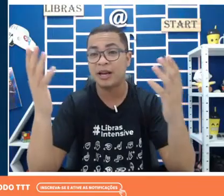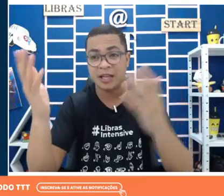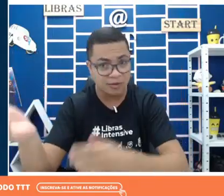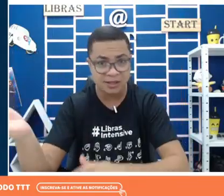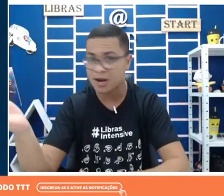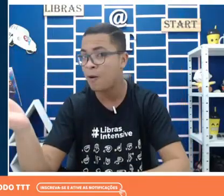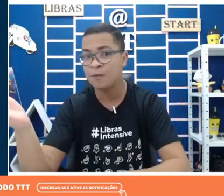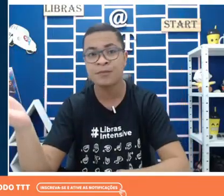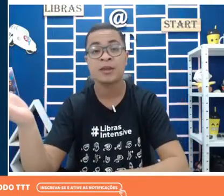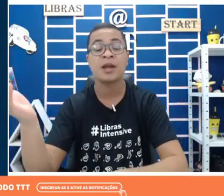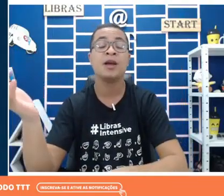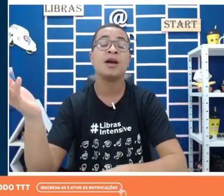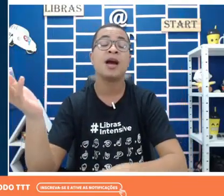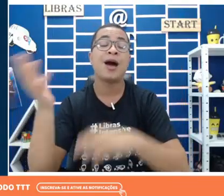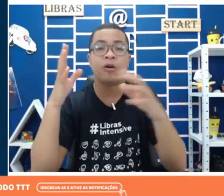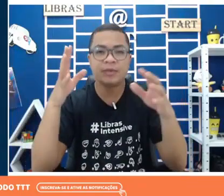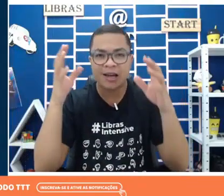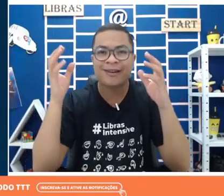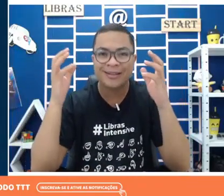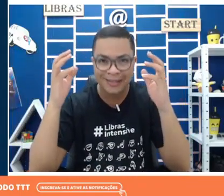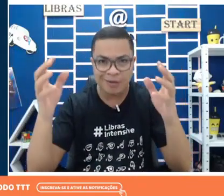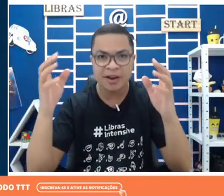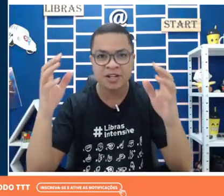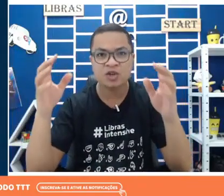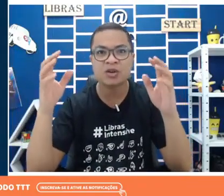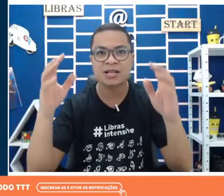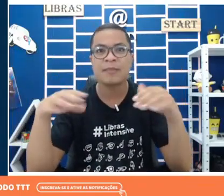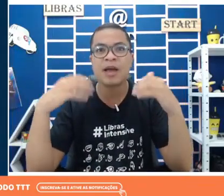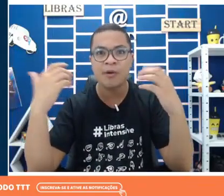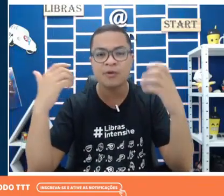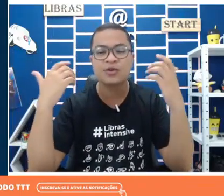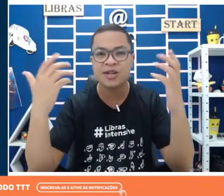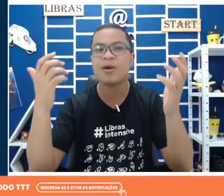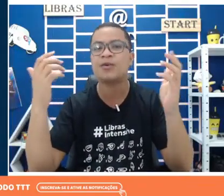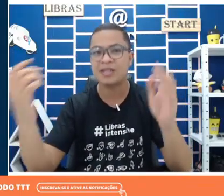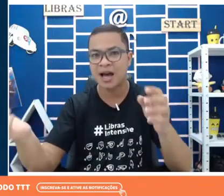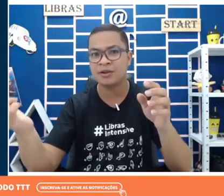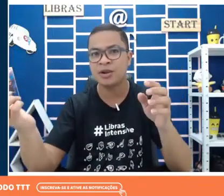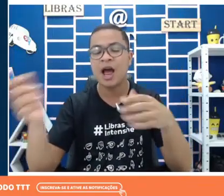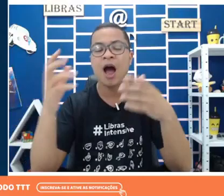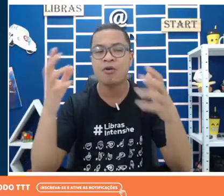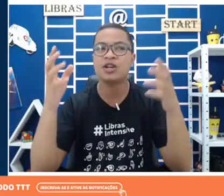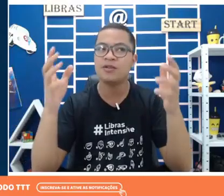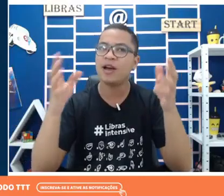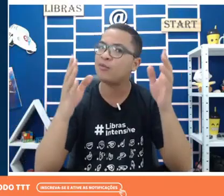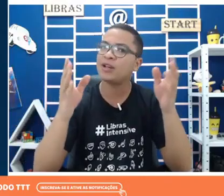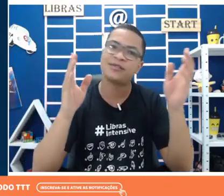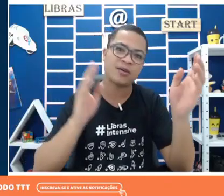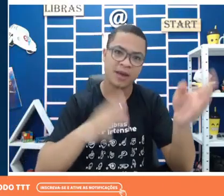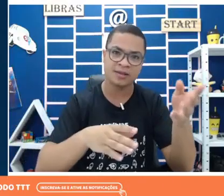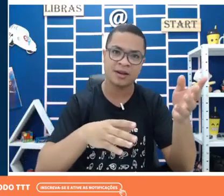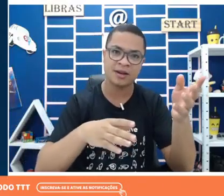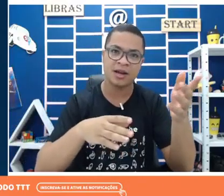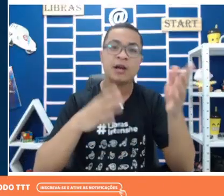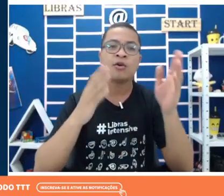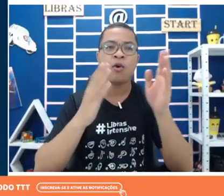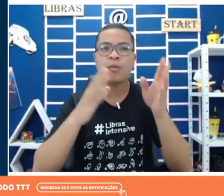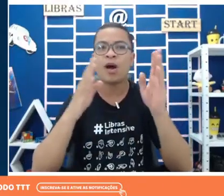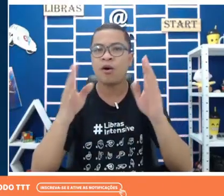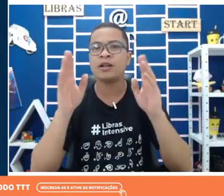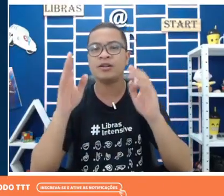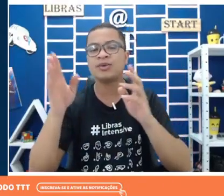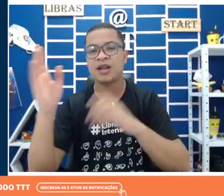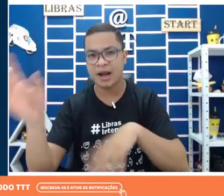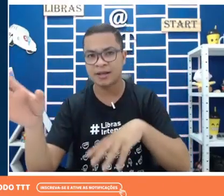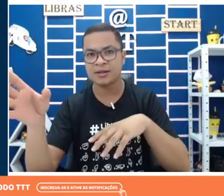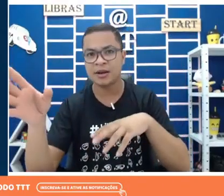só para aprender o sinal. A observação, ela te ajuda a saber aonde o sinal é usado, aonde ele vai com mais frequência, como